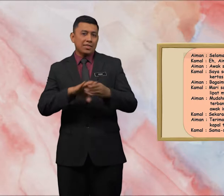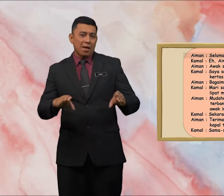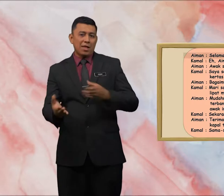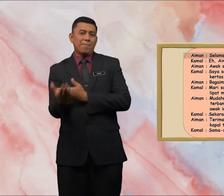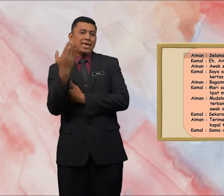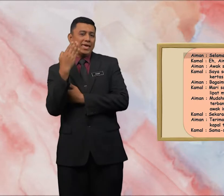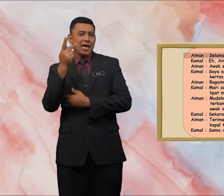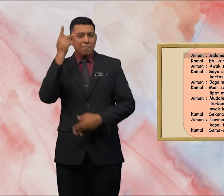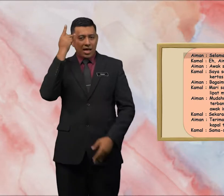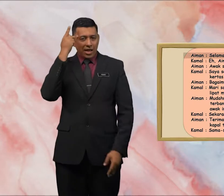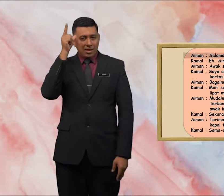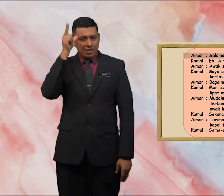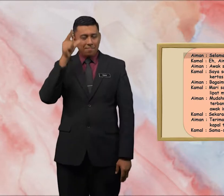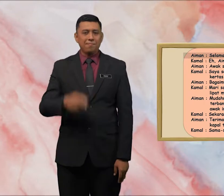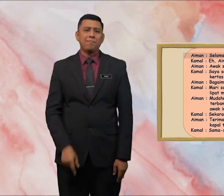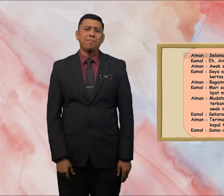Selamat pagi, Kamal.